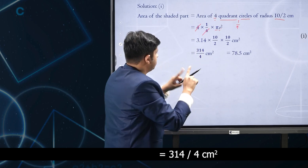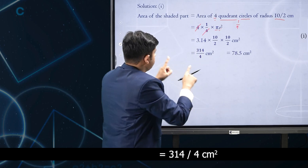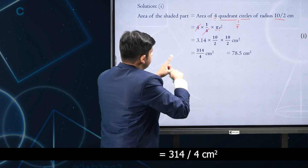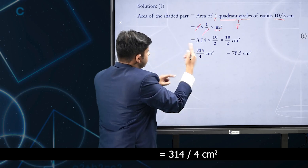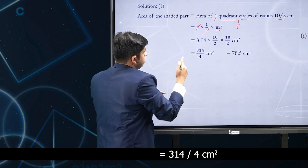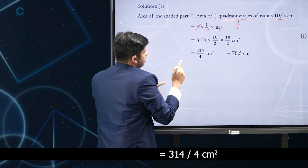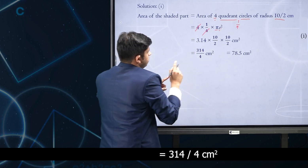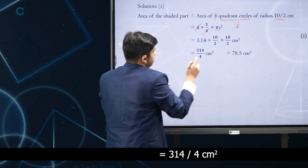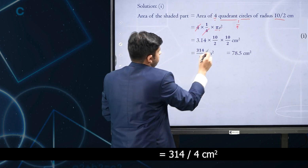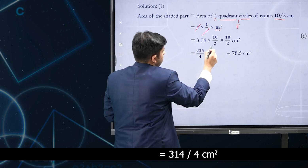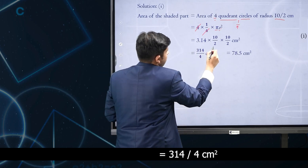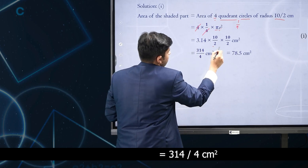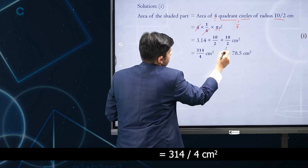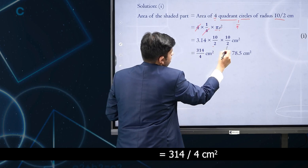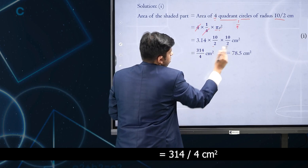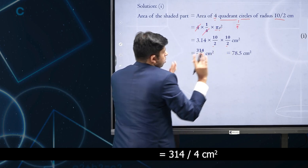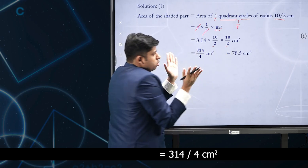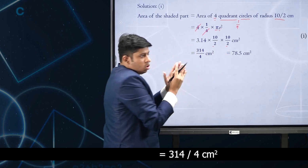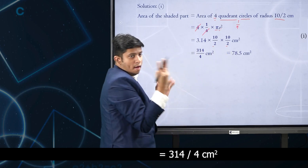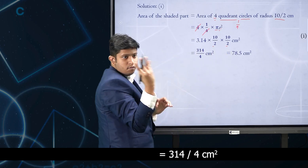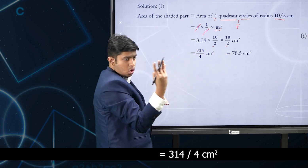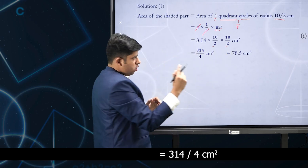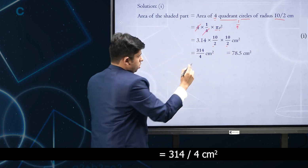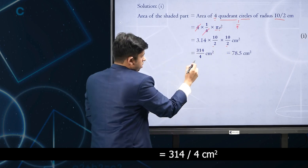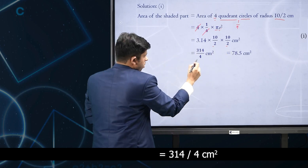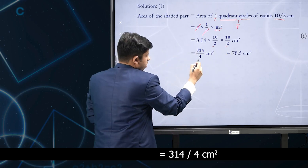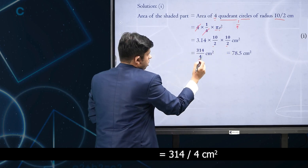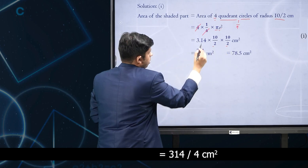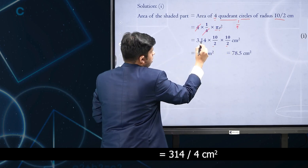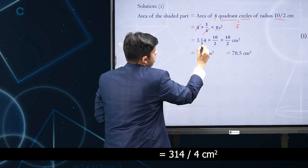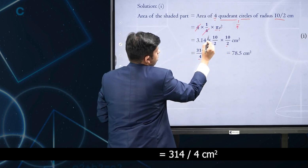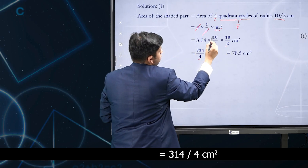That is equal to 314/4 centimeter square.